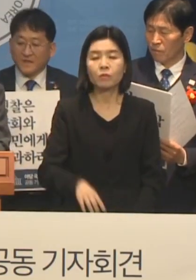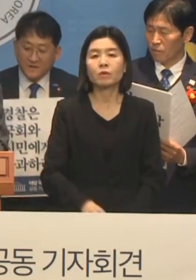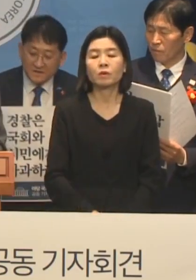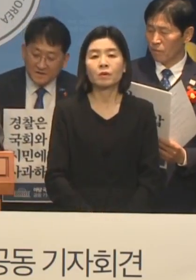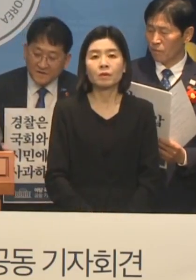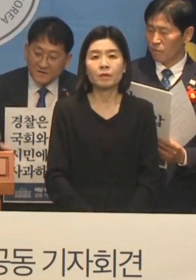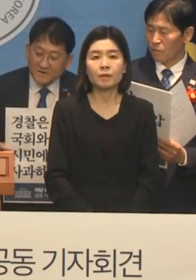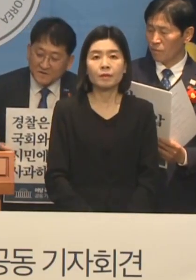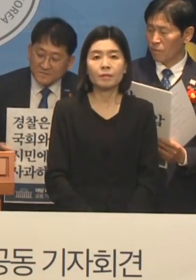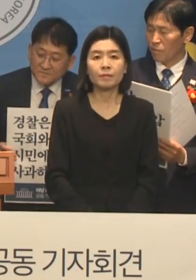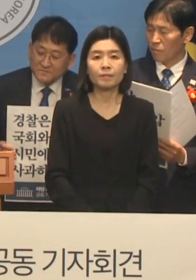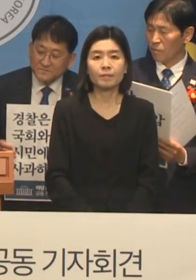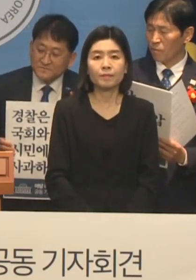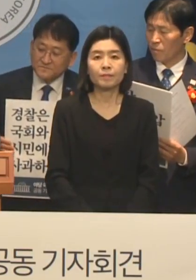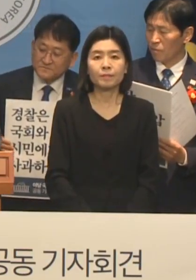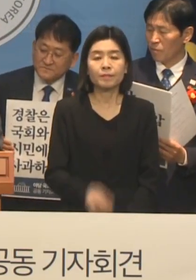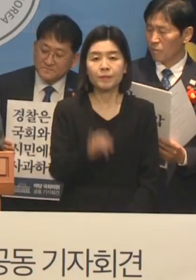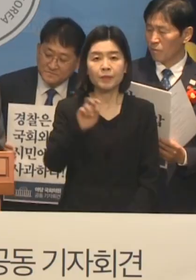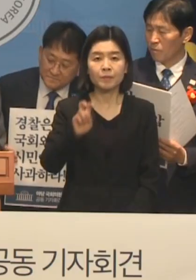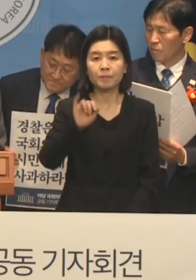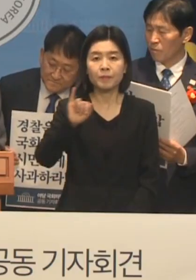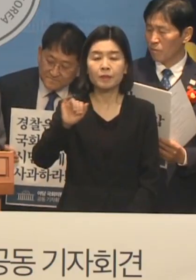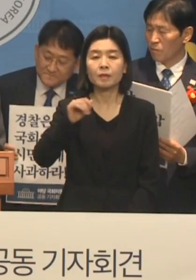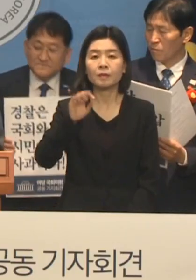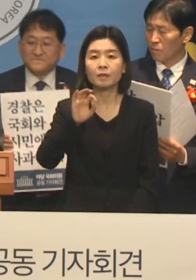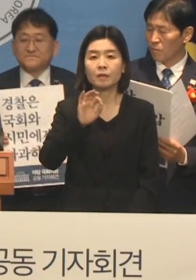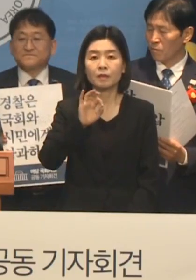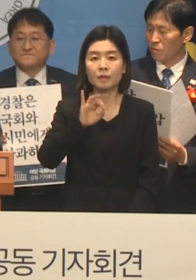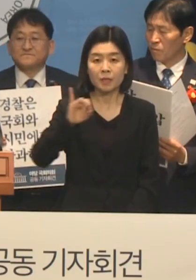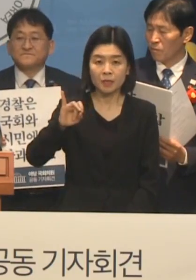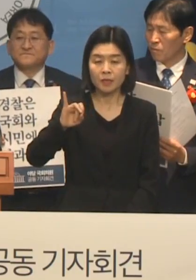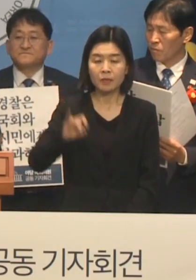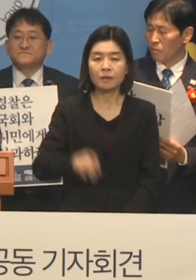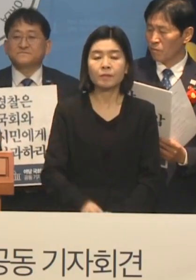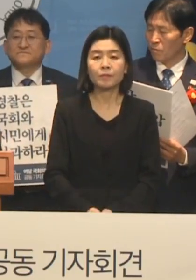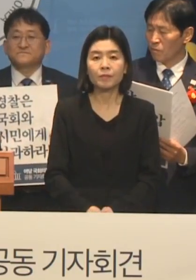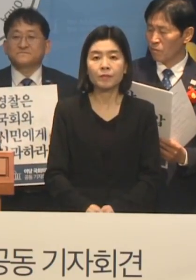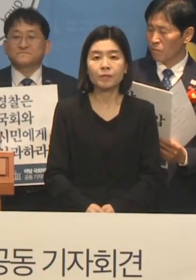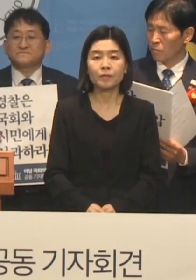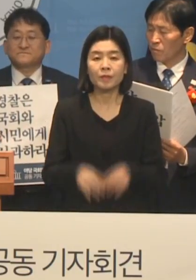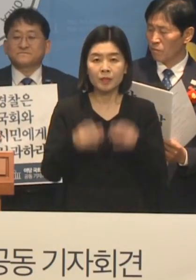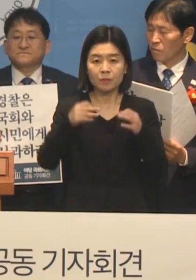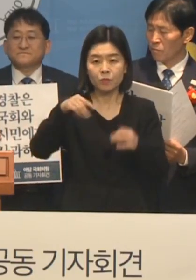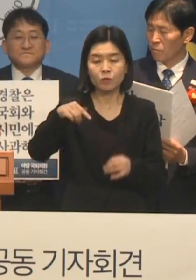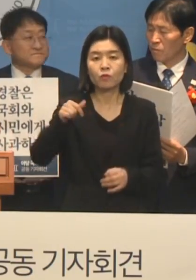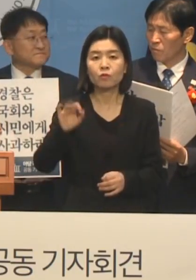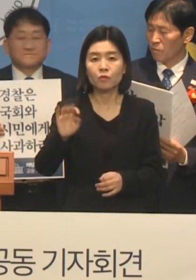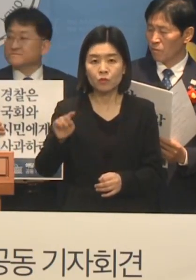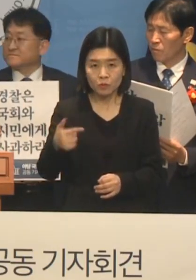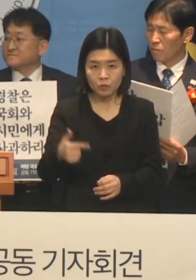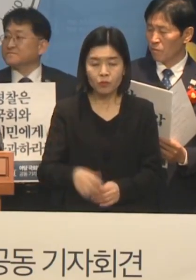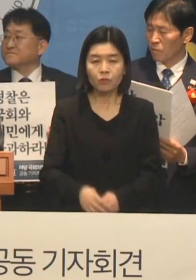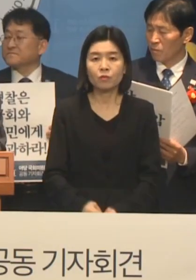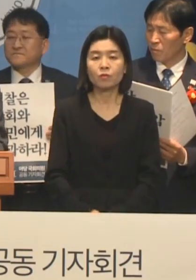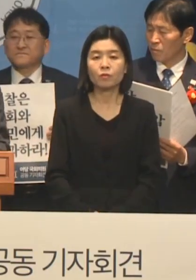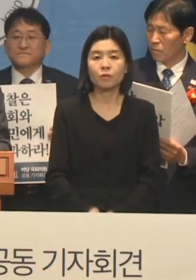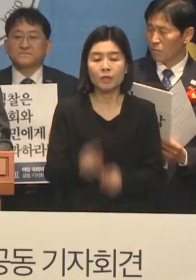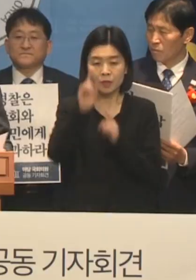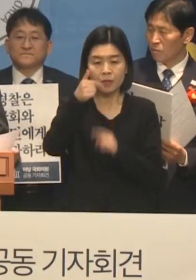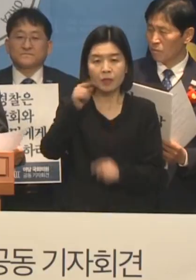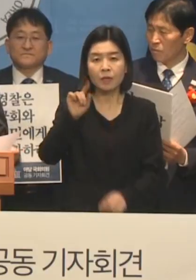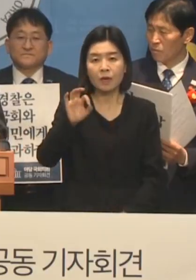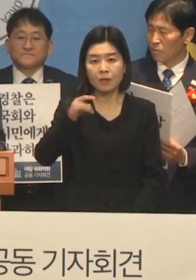예. 그다음에 우리 임미 의원님 오셨습니다. 우리 김주영 의원님 오셨습니다. 이강희